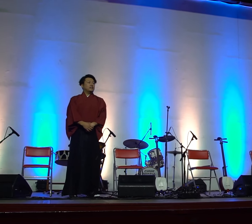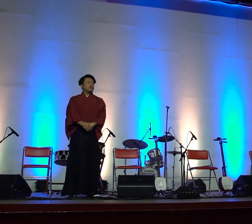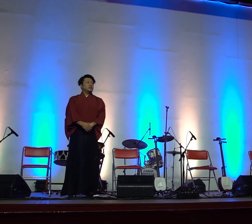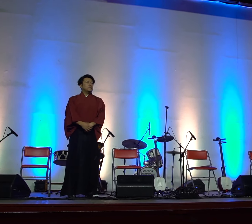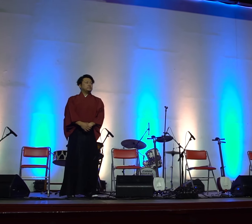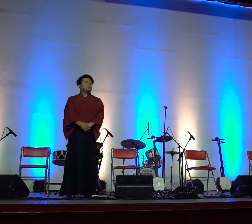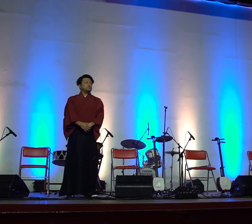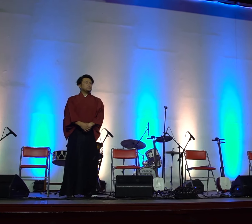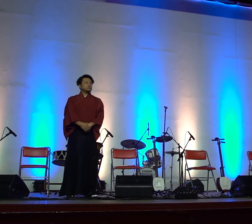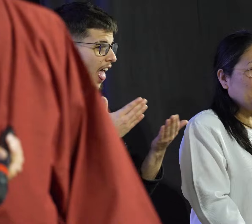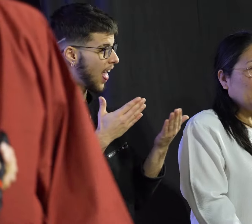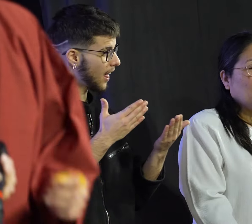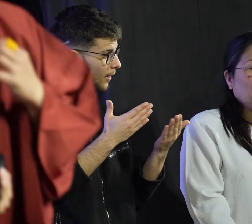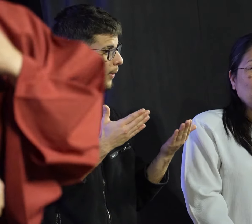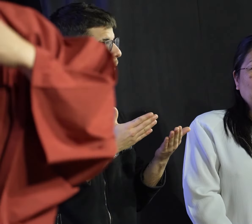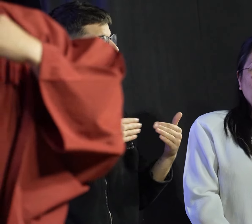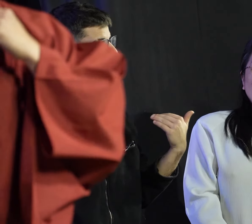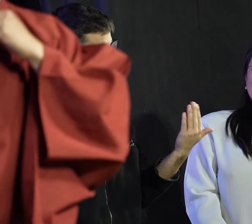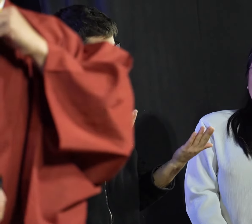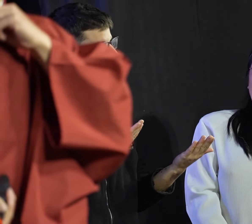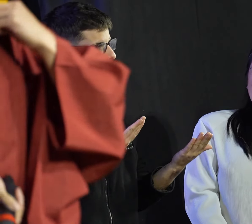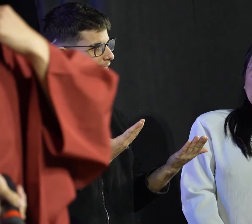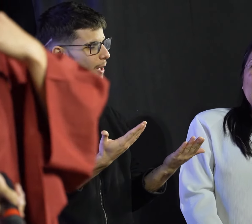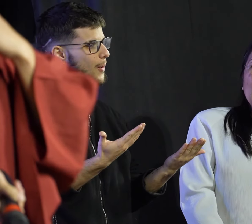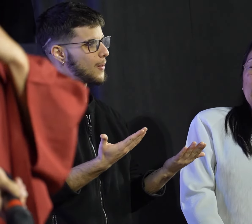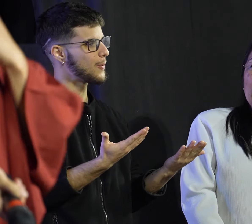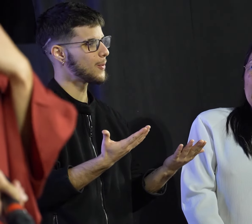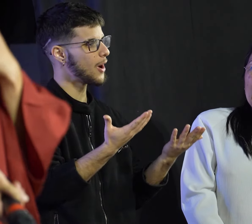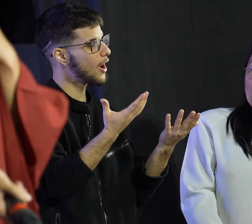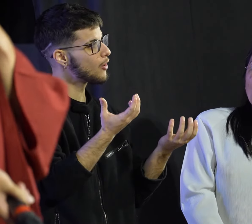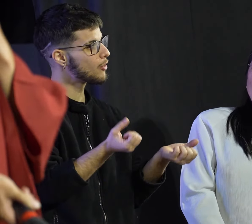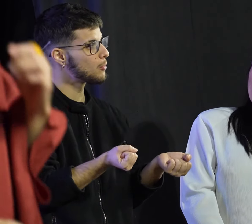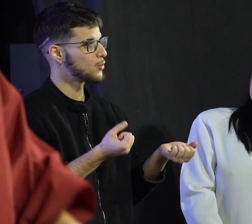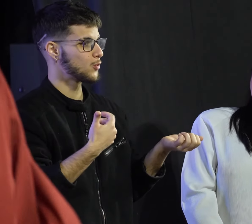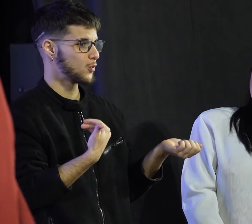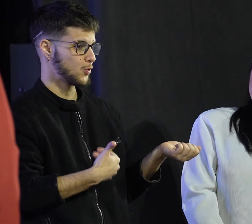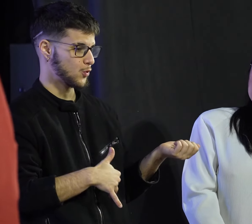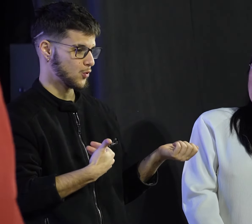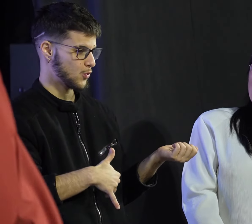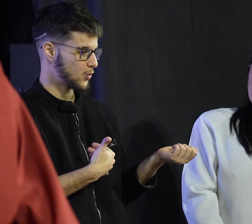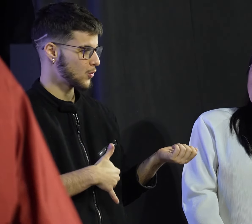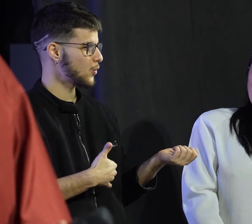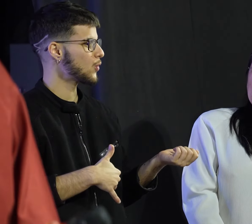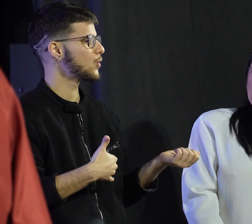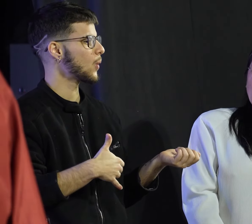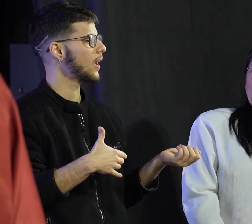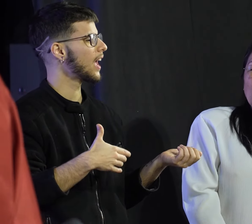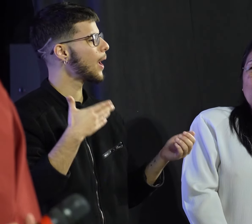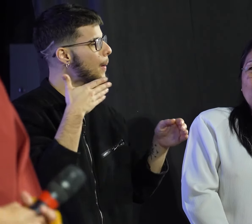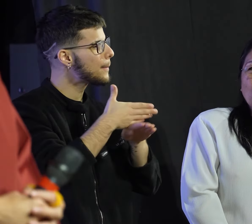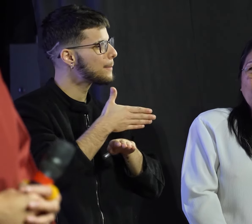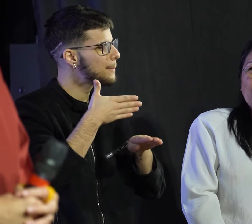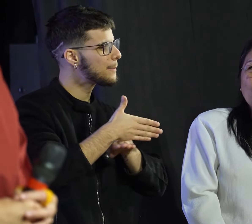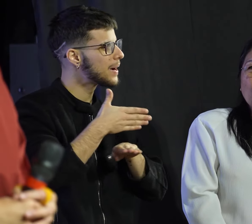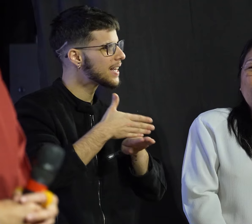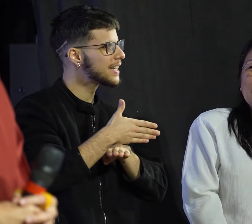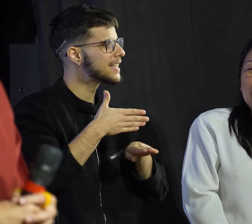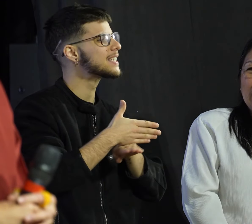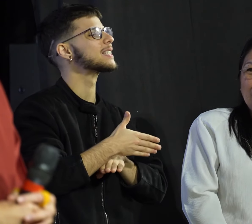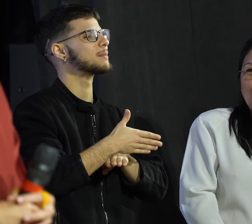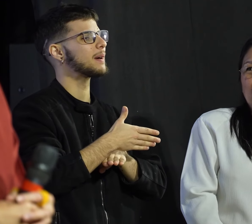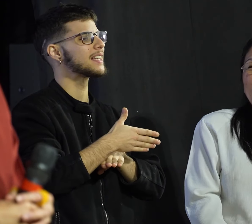それではここからはここのブラジルの素晴らしいミュージシャンとのコラボレーションでお楽しみいただきます。 Agora então vamos tocar com a colaboração, a participação dos